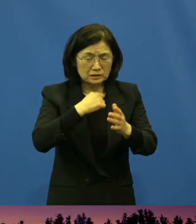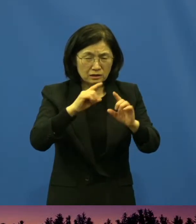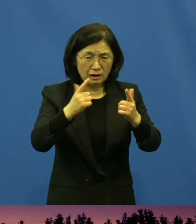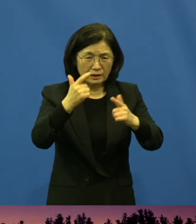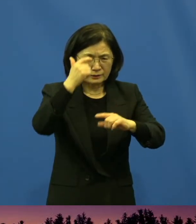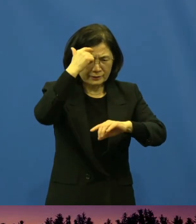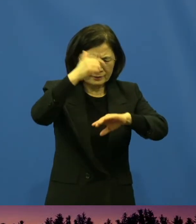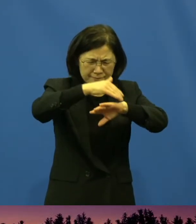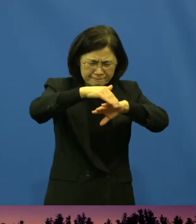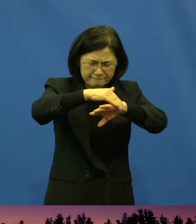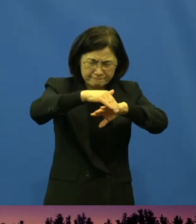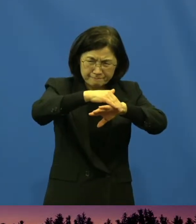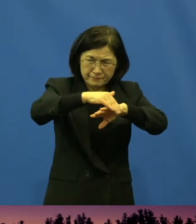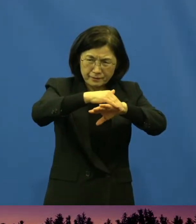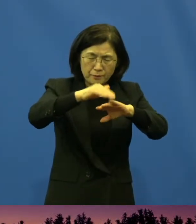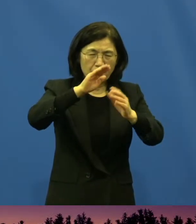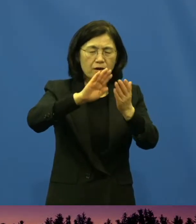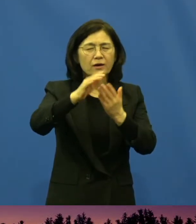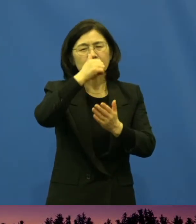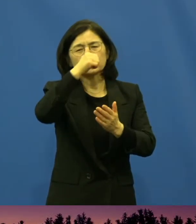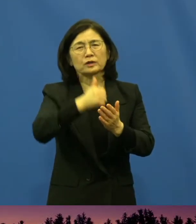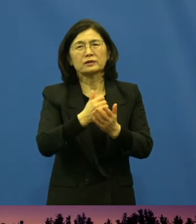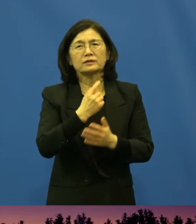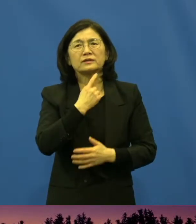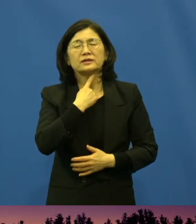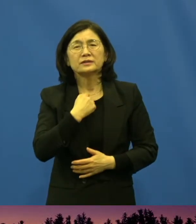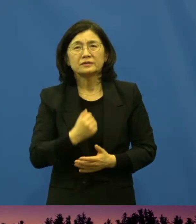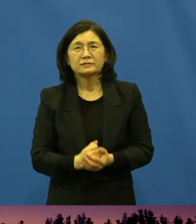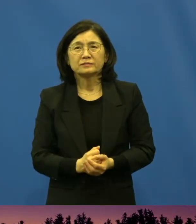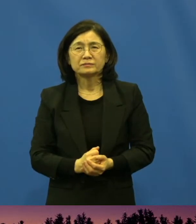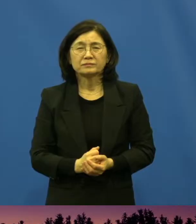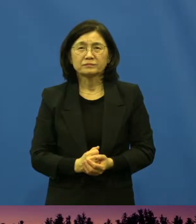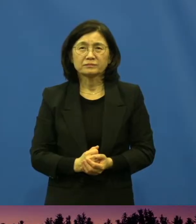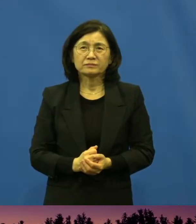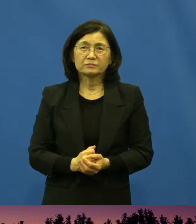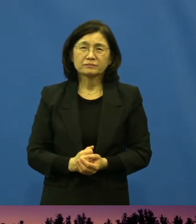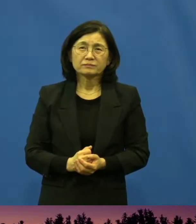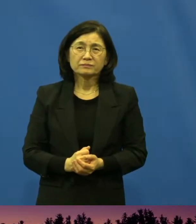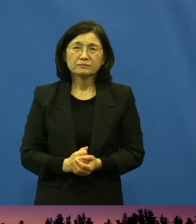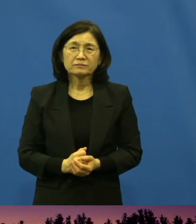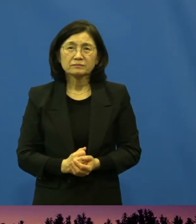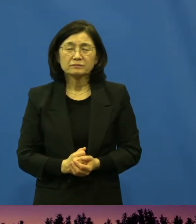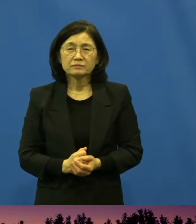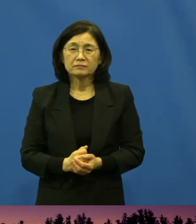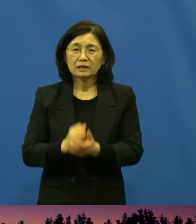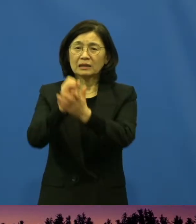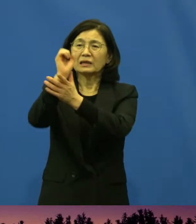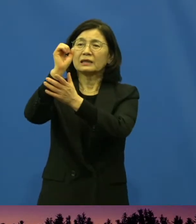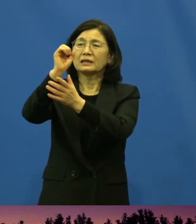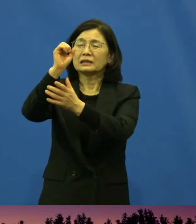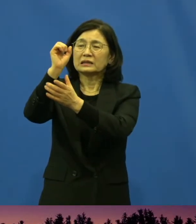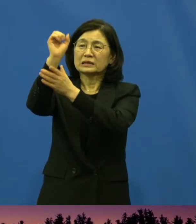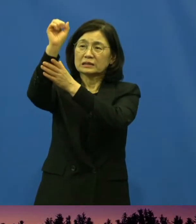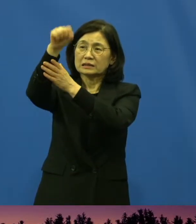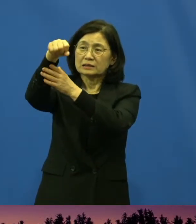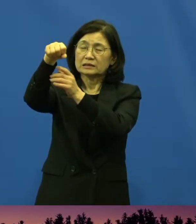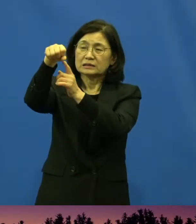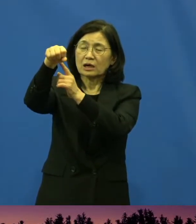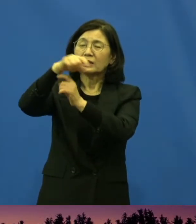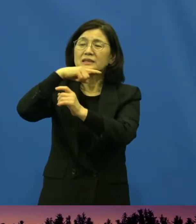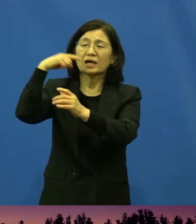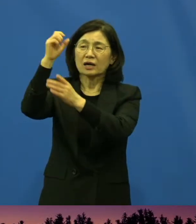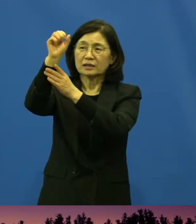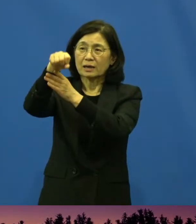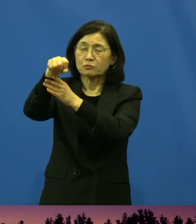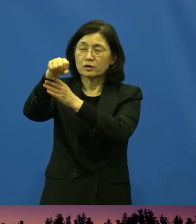그러니까 죄인이 마치 사과나무에 무슨 열매를 맺고 사과를 맺는 것처럼 죄인이니까 죄의 열매를 맺는 거죠.